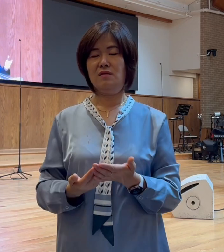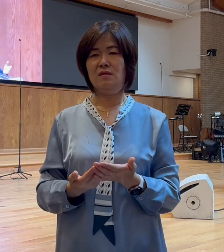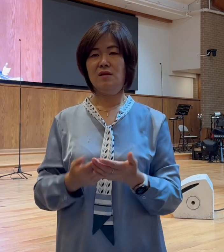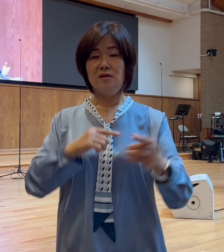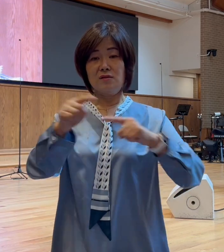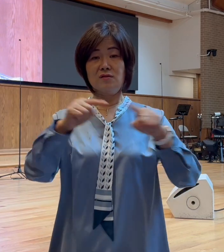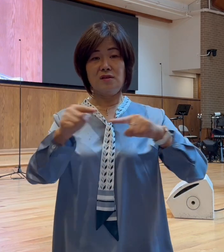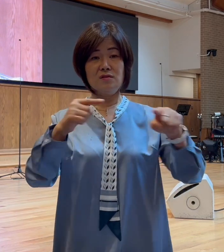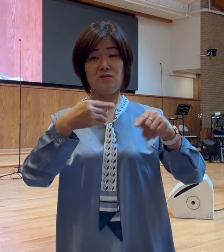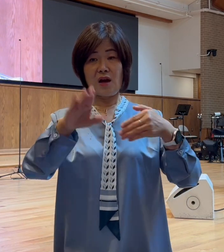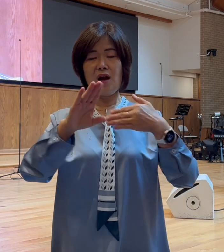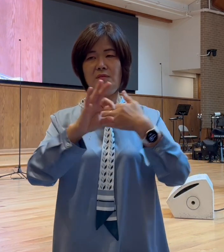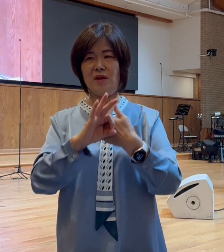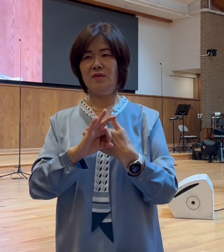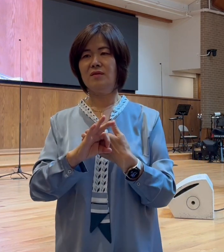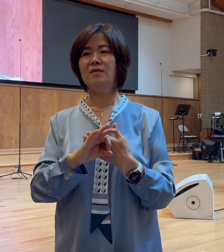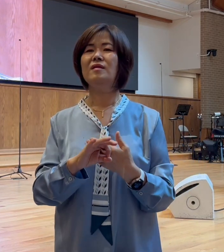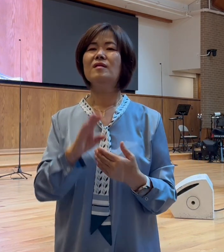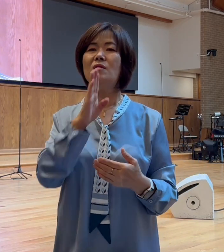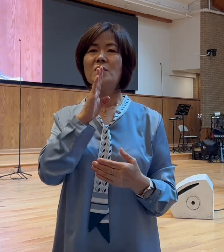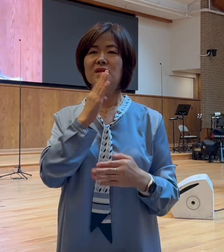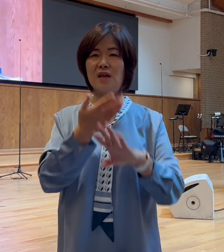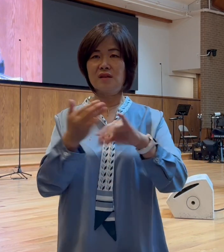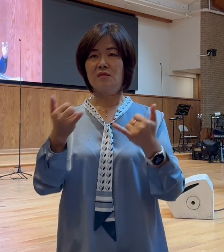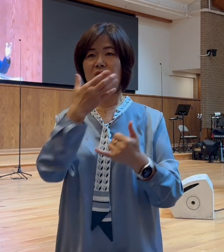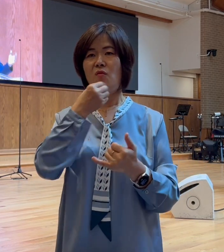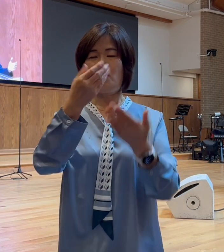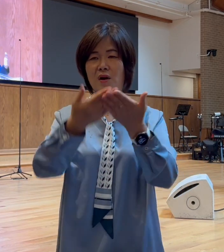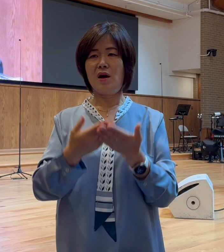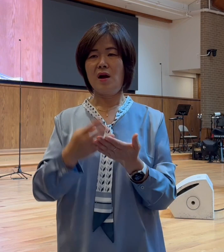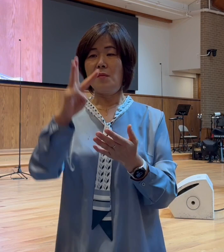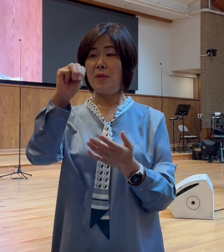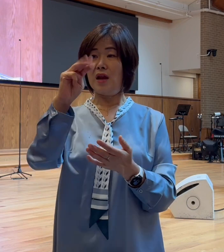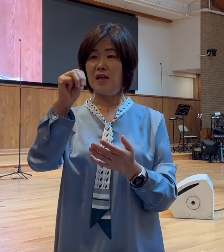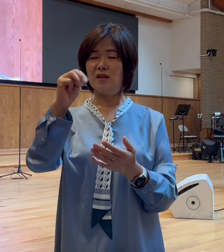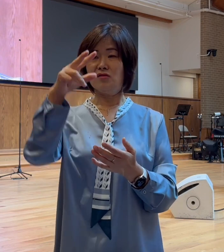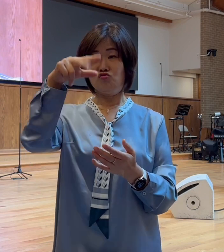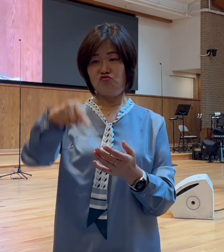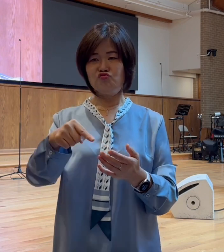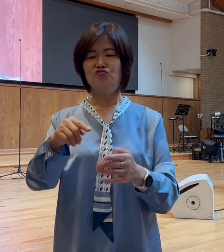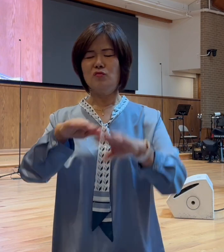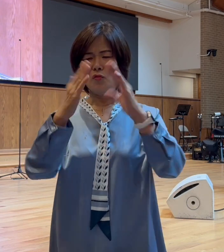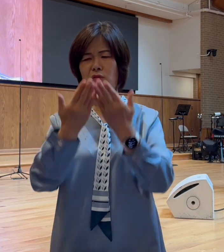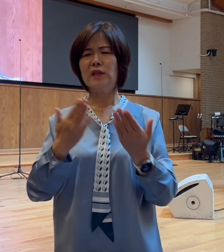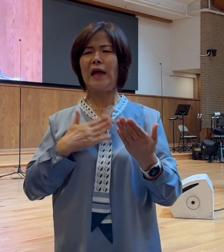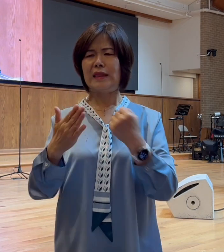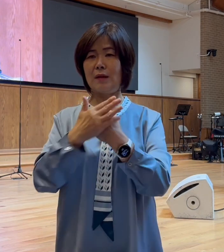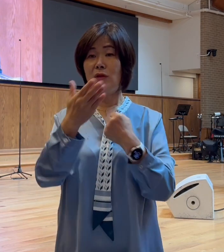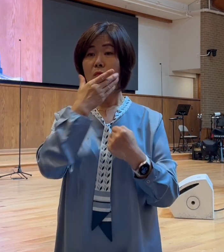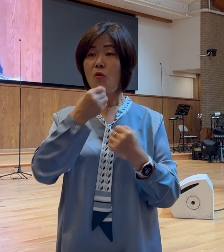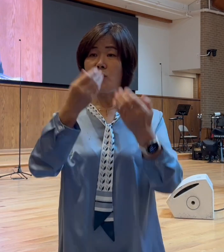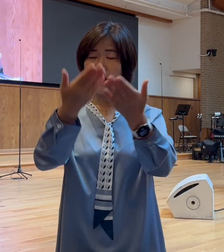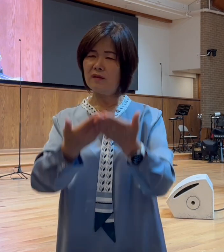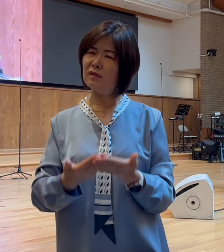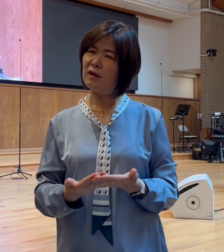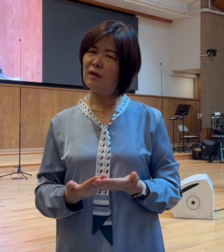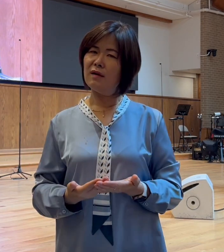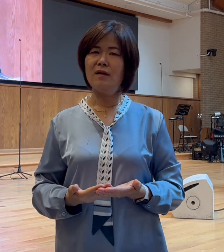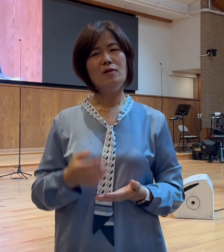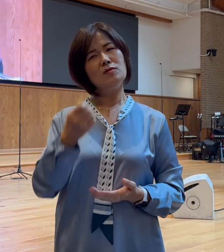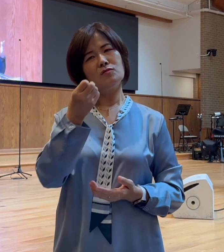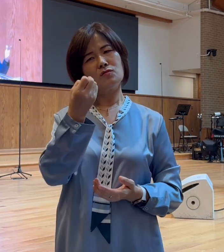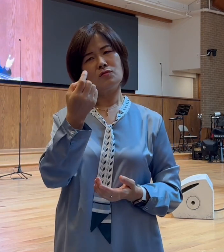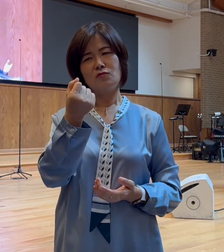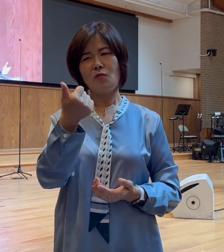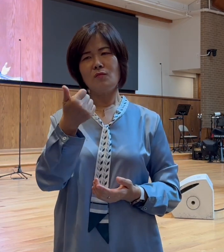정치인으로 나가면 그럴 가능성도 있는 것 같아요. 메릴랜드 주가 나를 통해 복을 받는다, 이건 좀